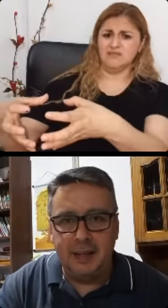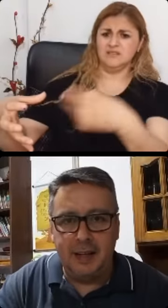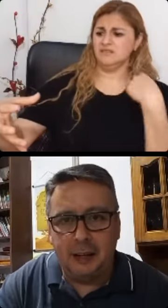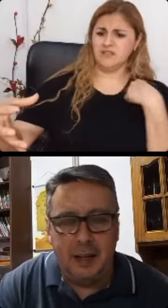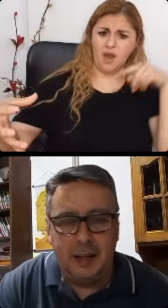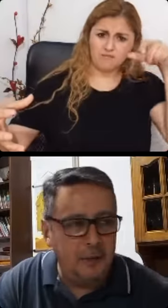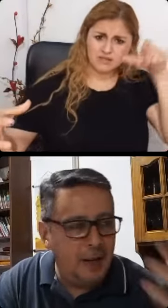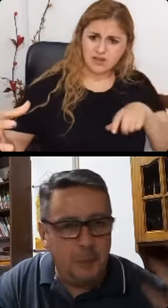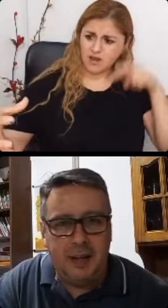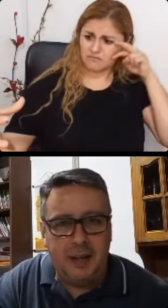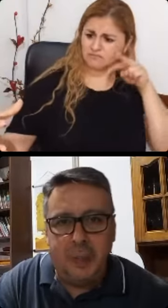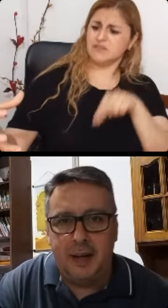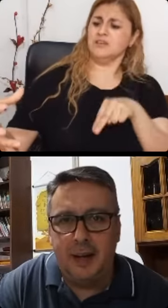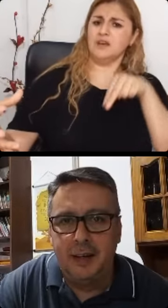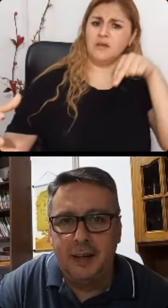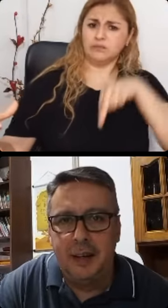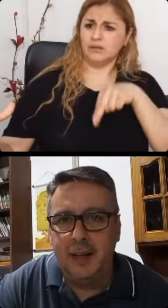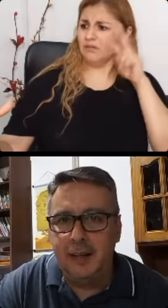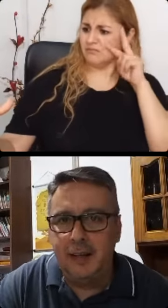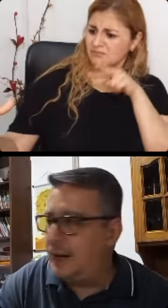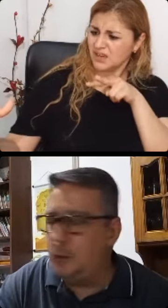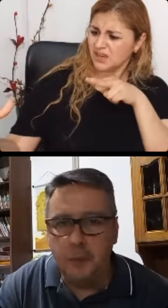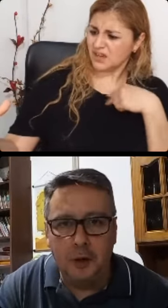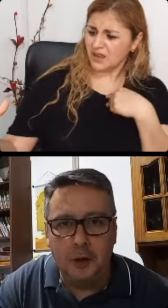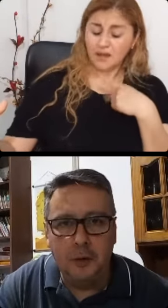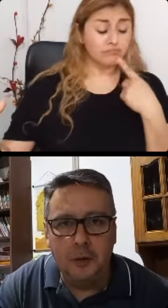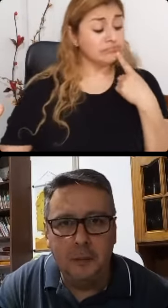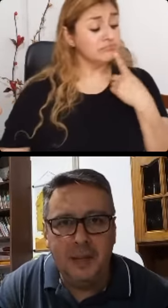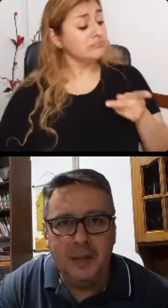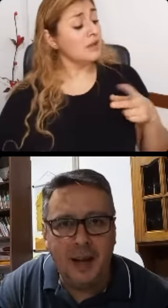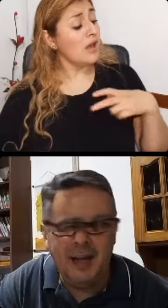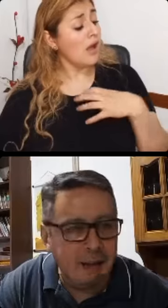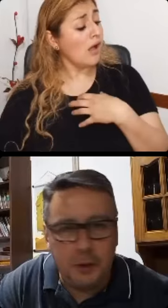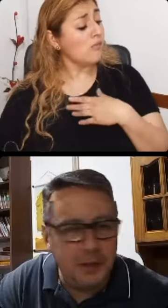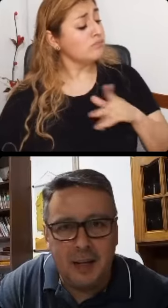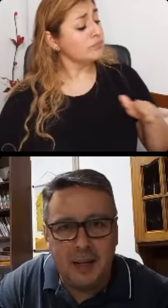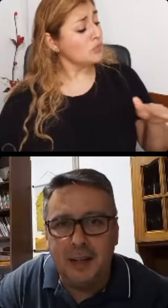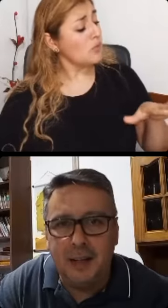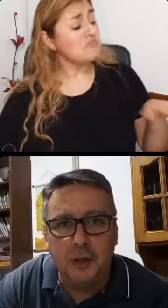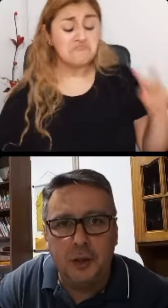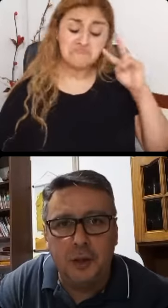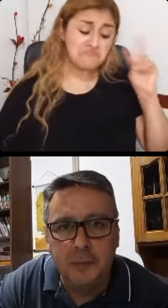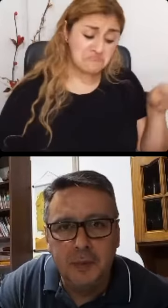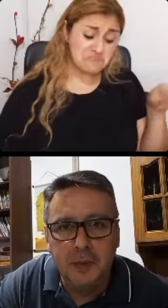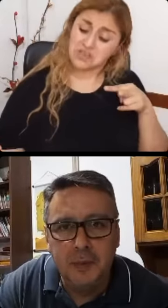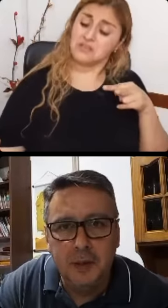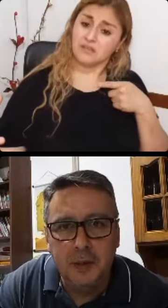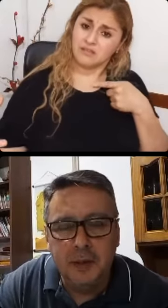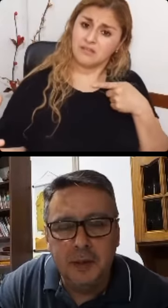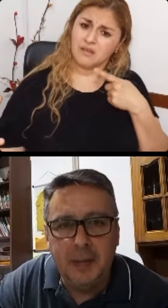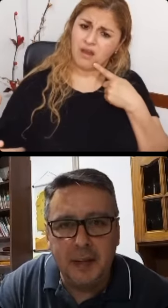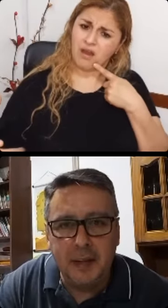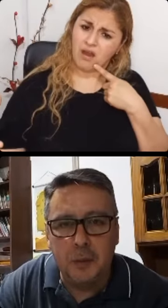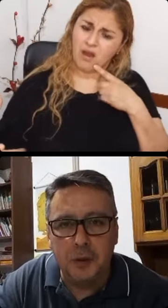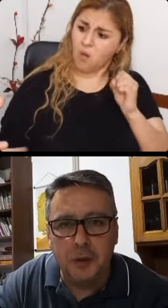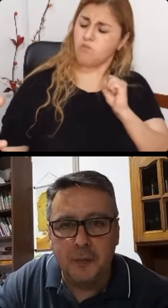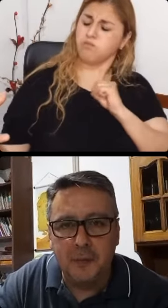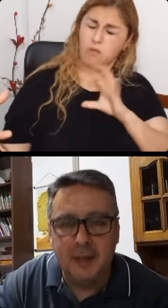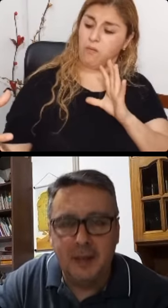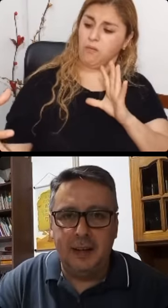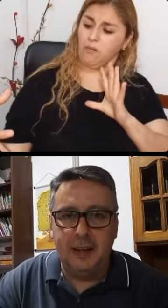se detiene y ve la piedra y le dice al alumno mirá esto tremendo mirá que